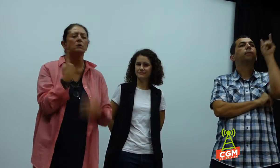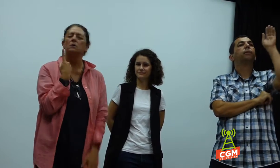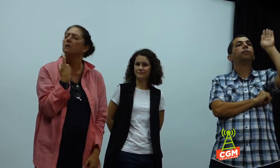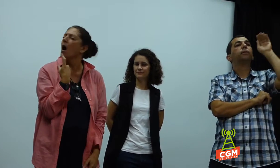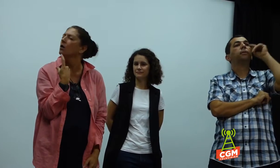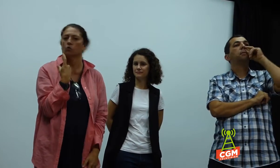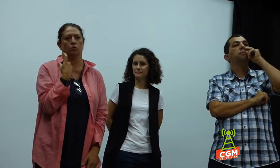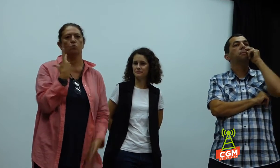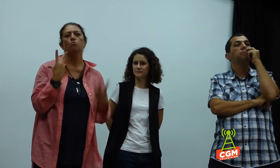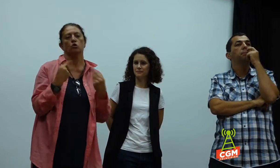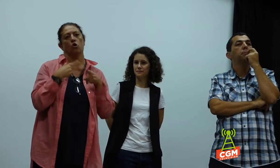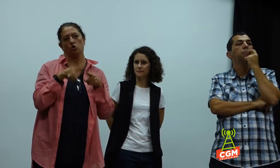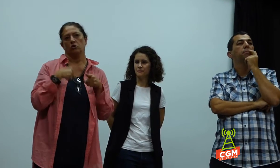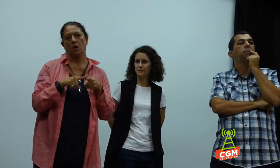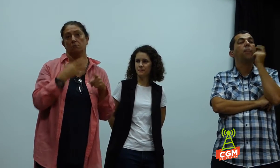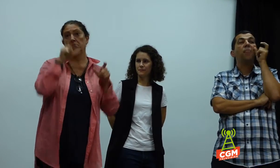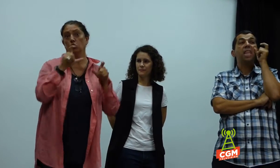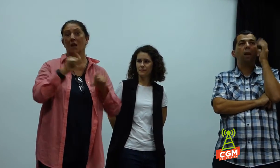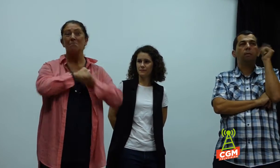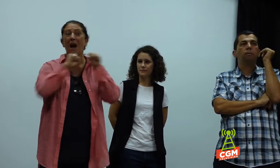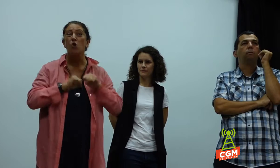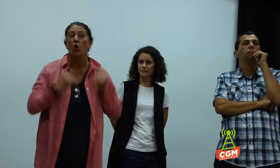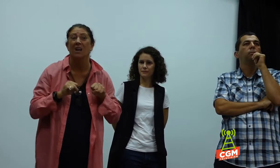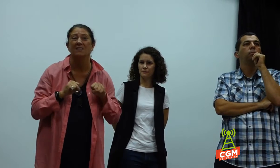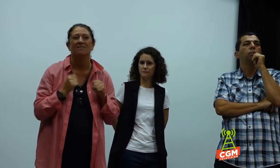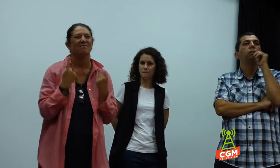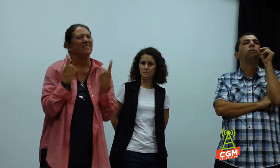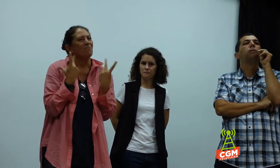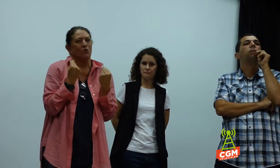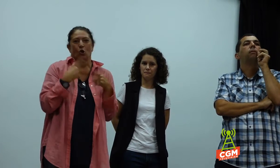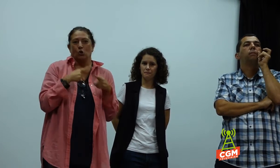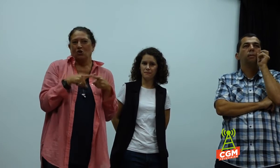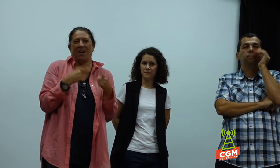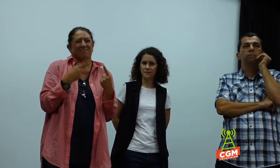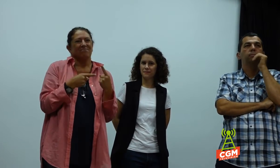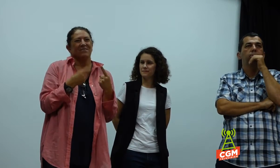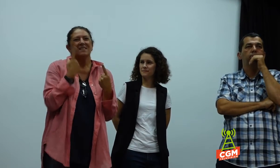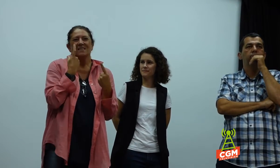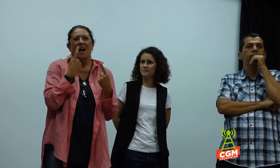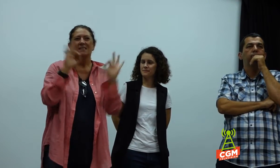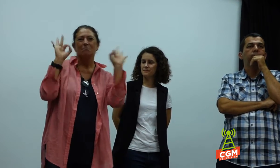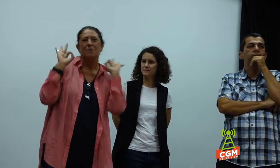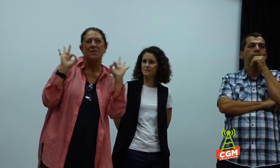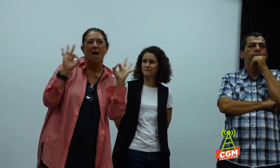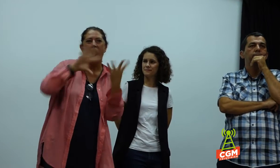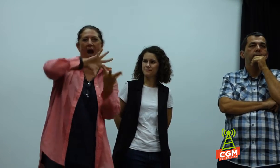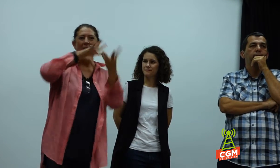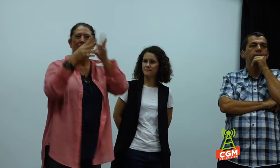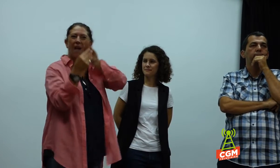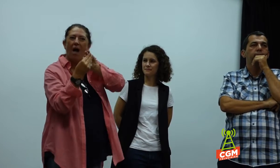ocasión y de todas las limitaciones que tenemos como personas sordas, de personas mayores sordas, que necesitan muchas cosas especiales,